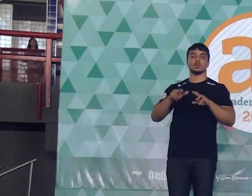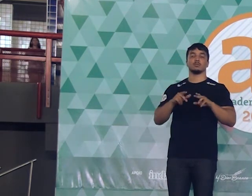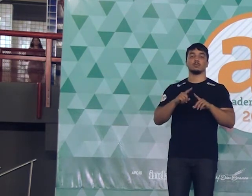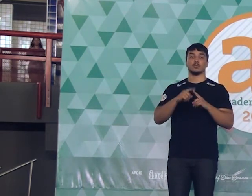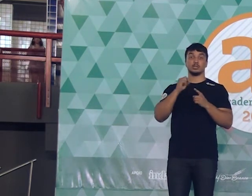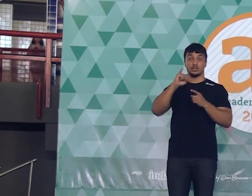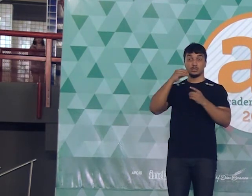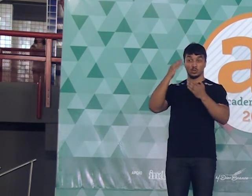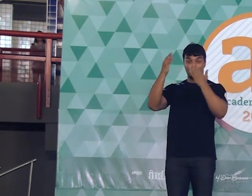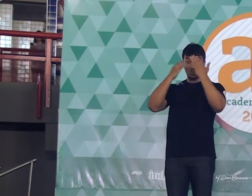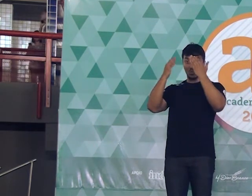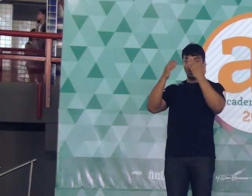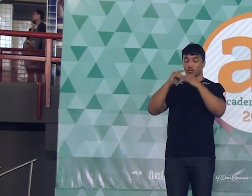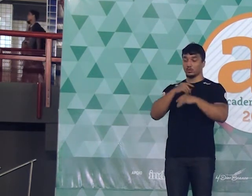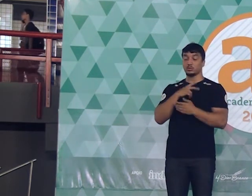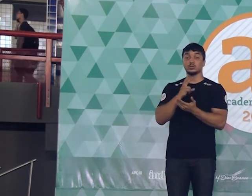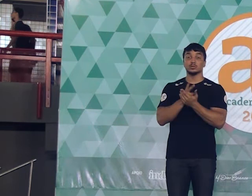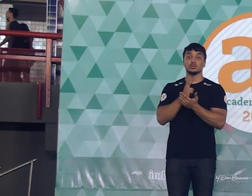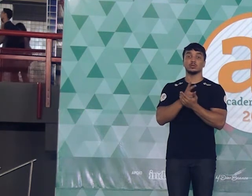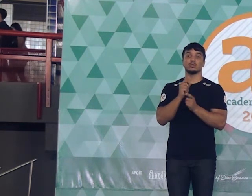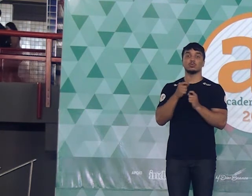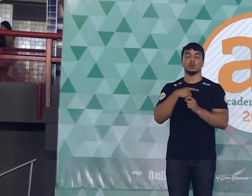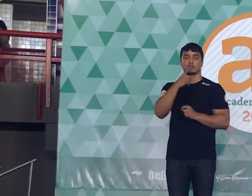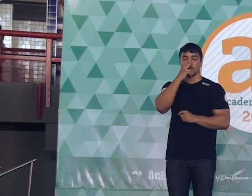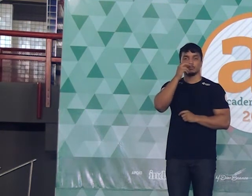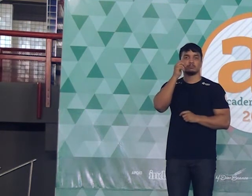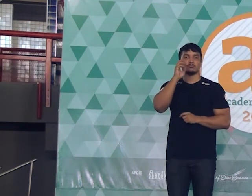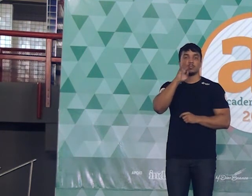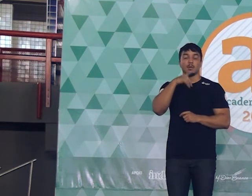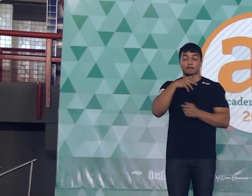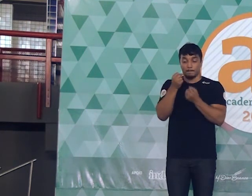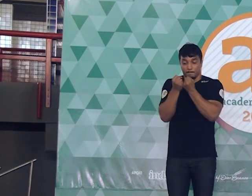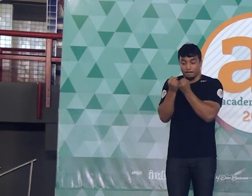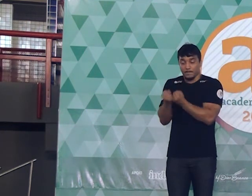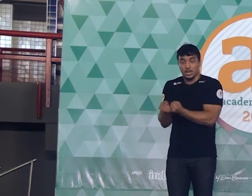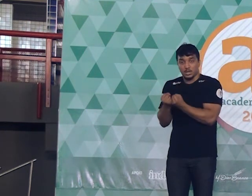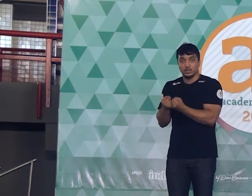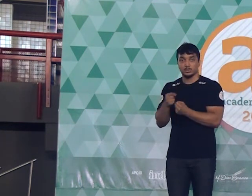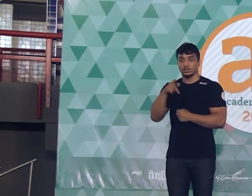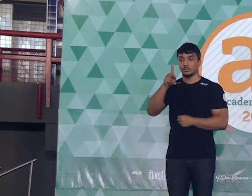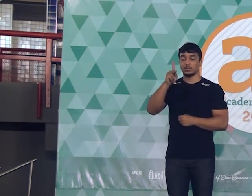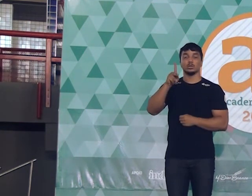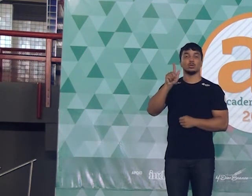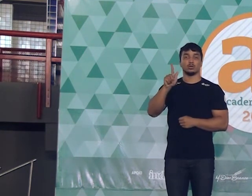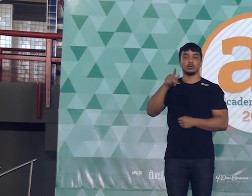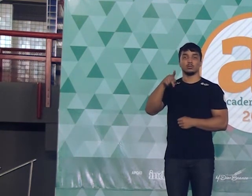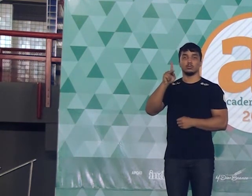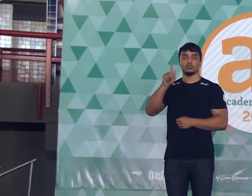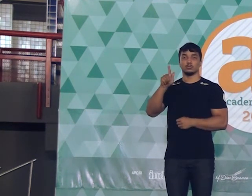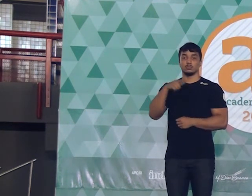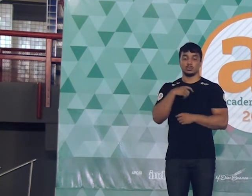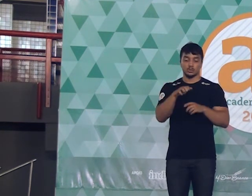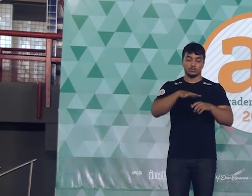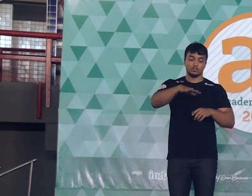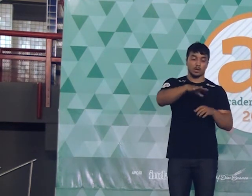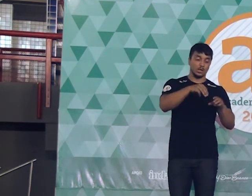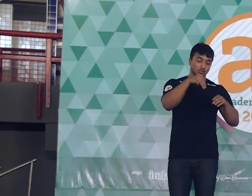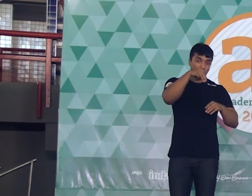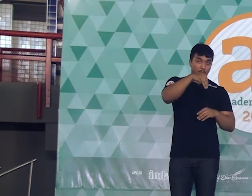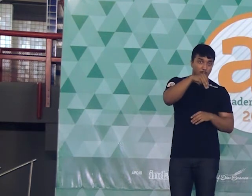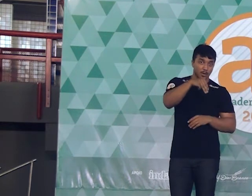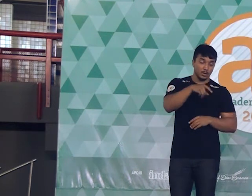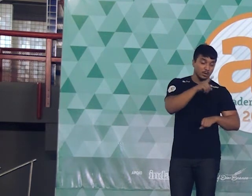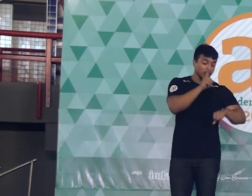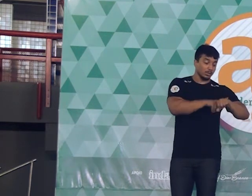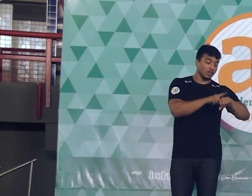Na dúvida, sempre massa em quilograma, espaço em metro,